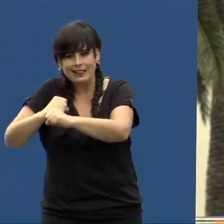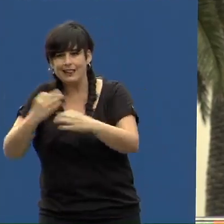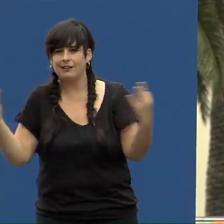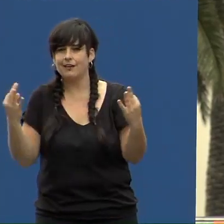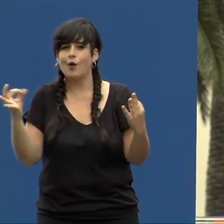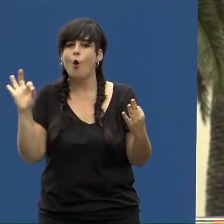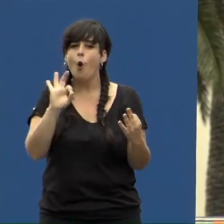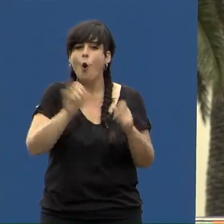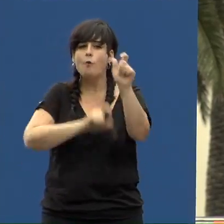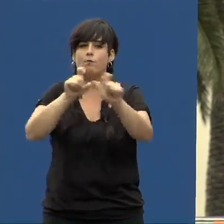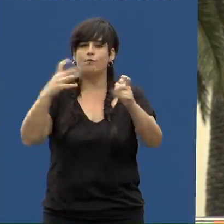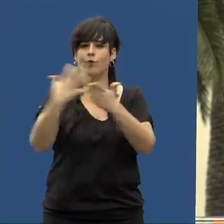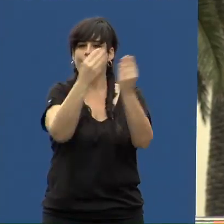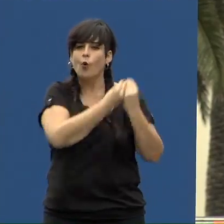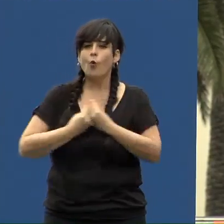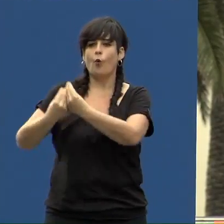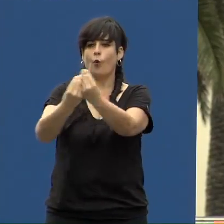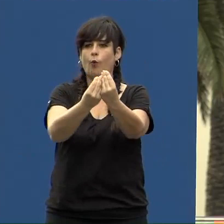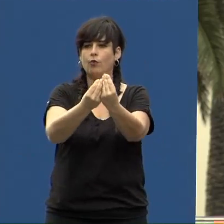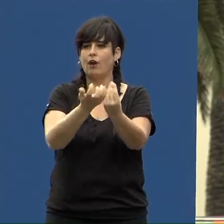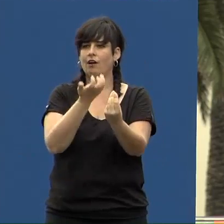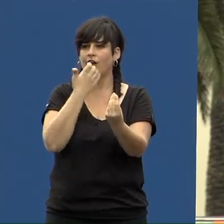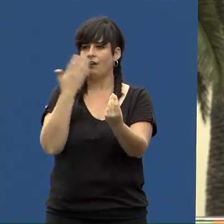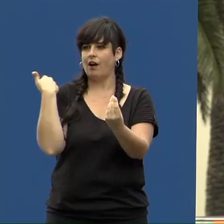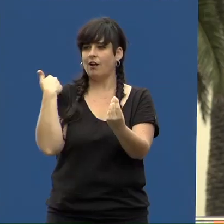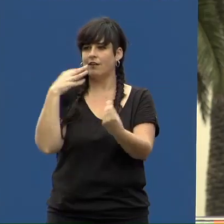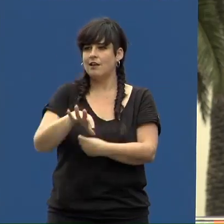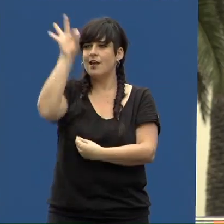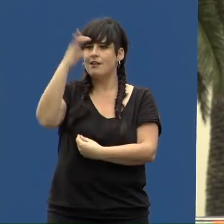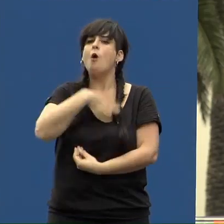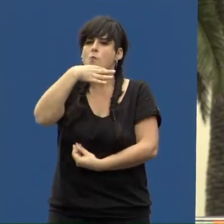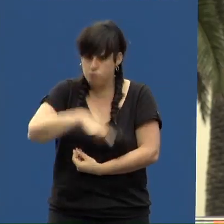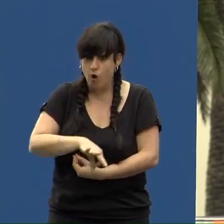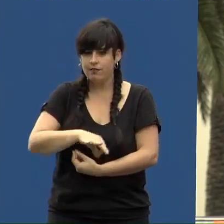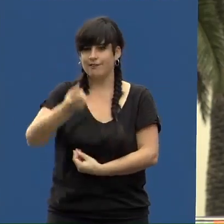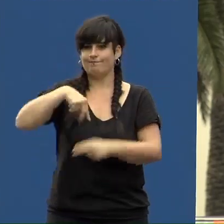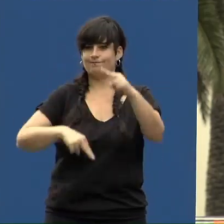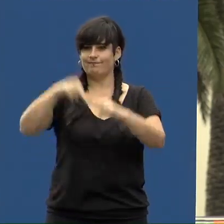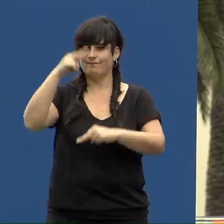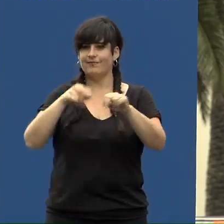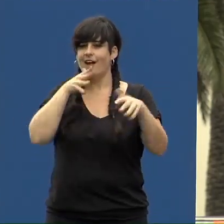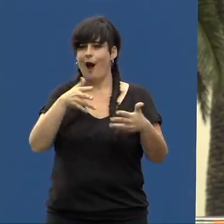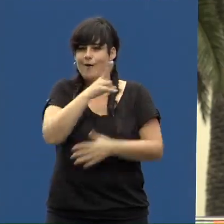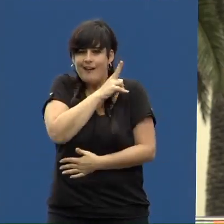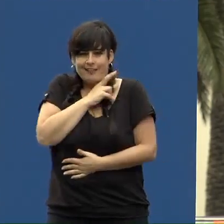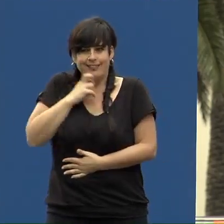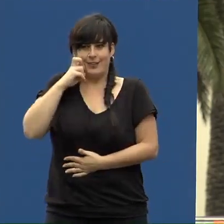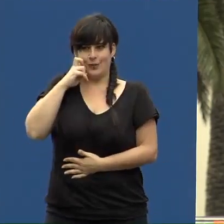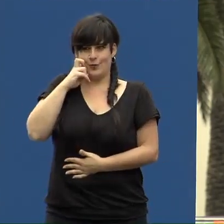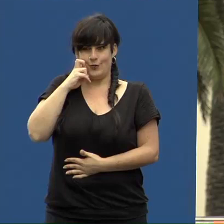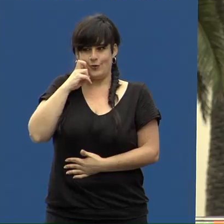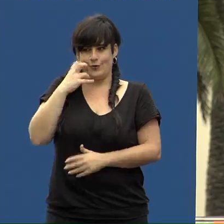juntos y juntas, cuando decidimos que sí se podía, hemos empezado a construir. Ese es nuestro tesoro y no nos lo dejemos